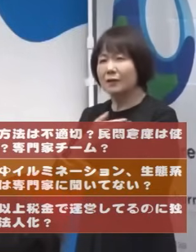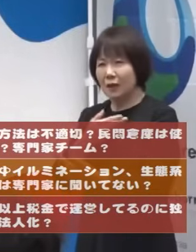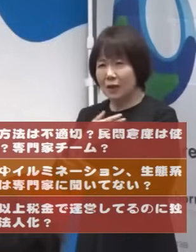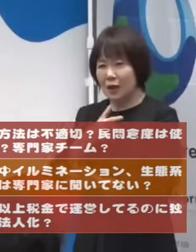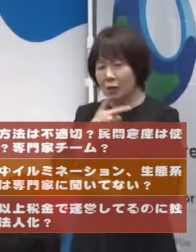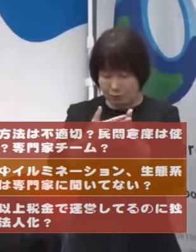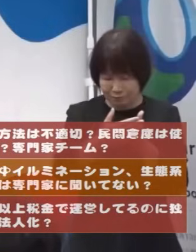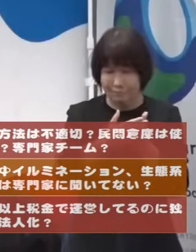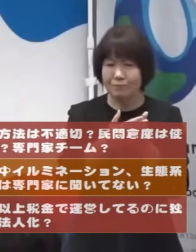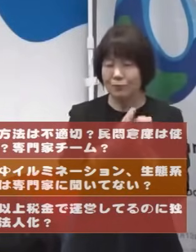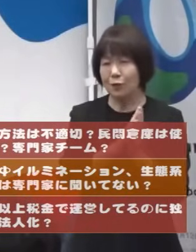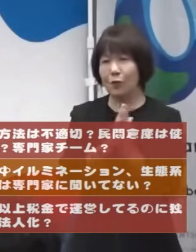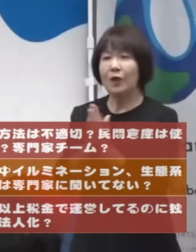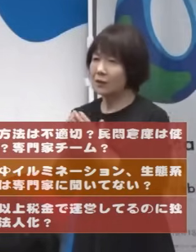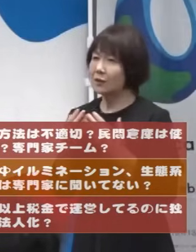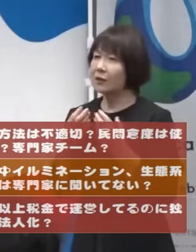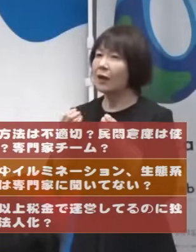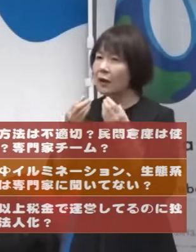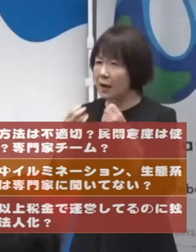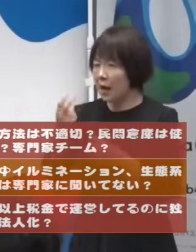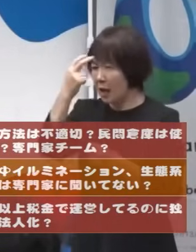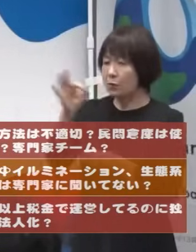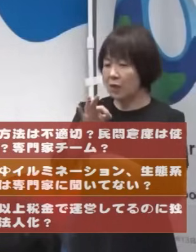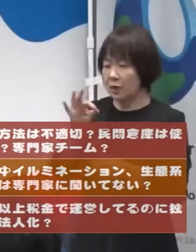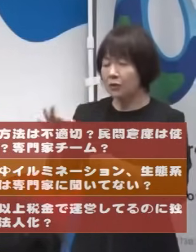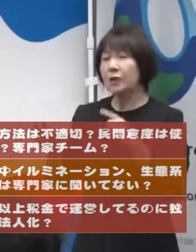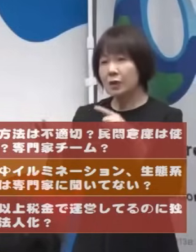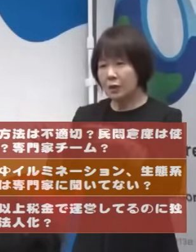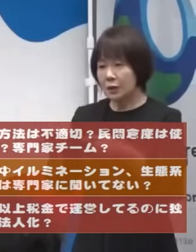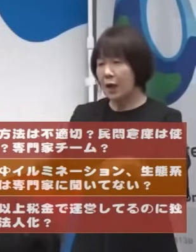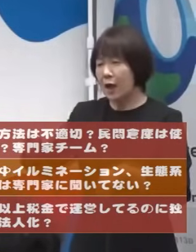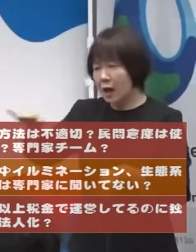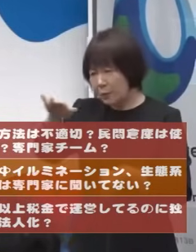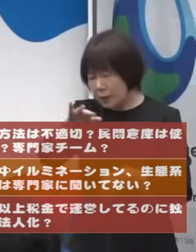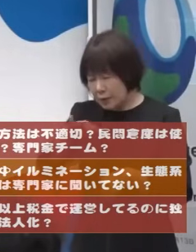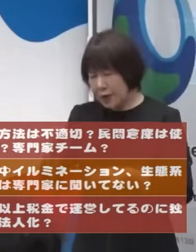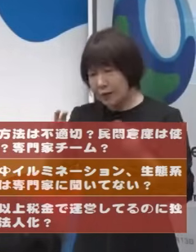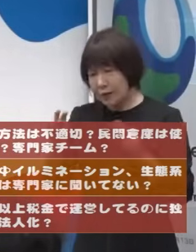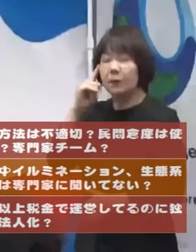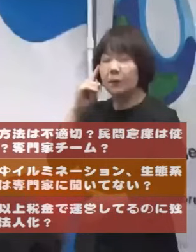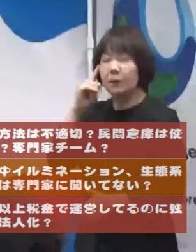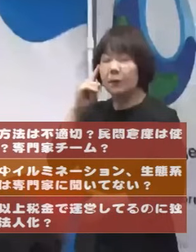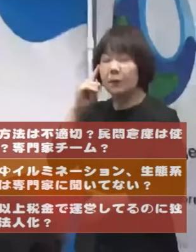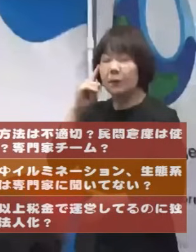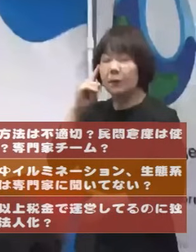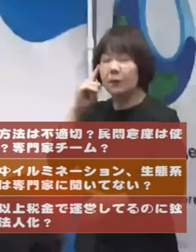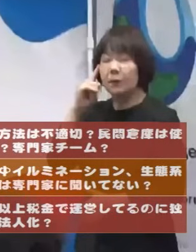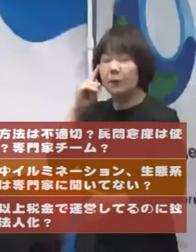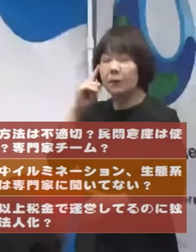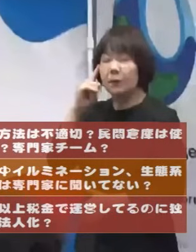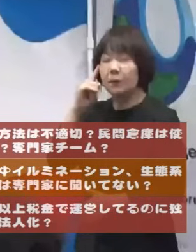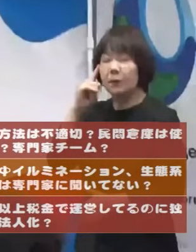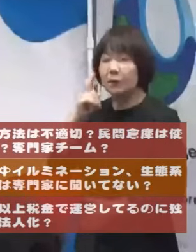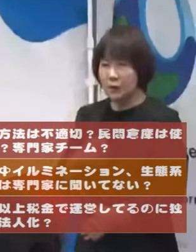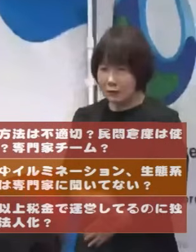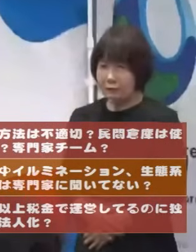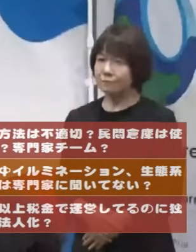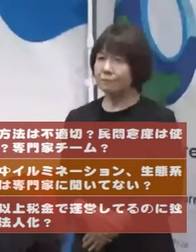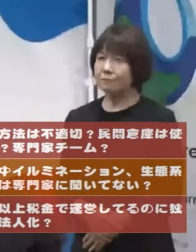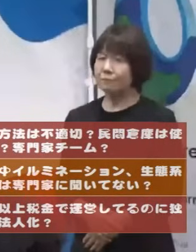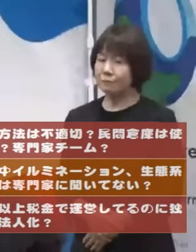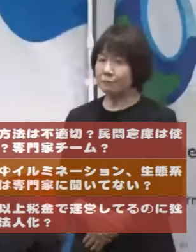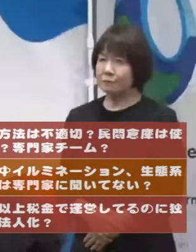ろんなところに協力もお願いもしながら、この美術品が府民市民の目に触れるということに僕は価値がある、あると思います